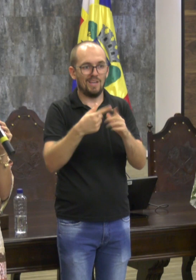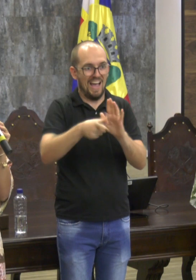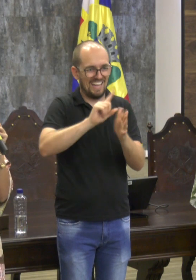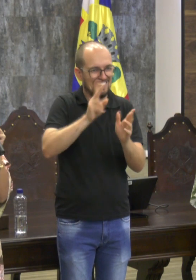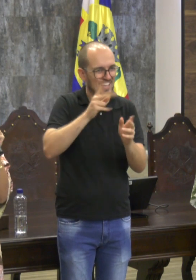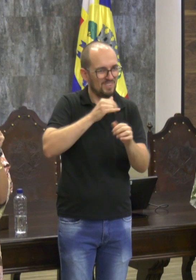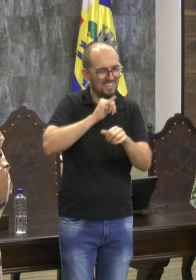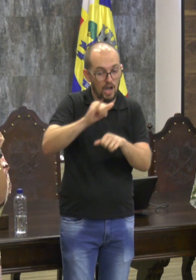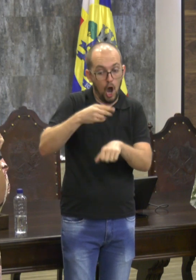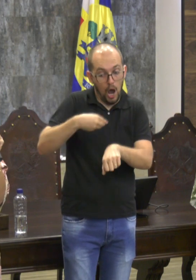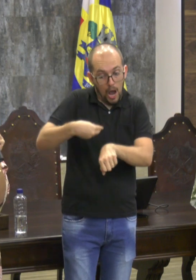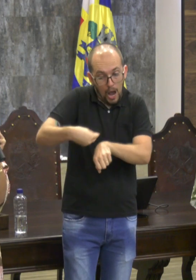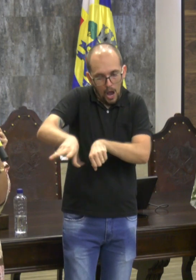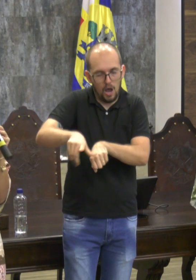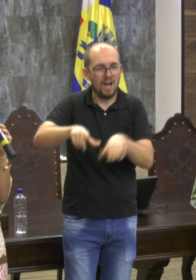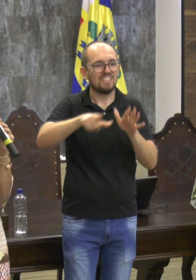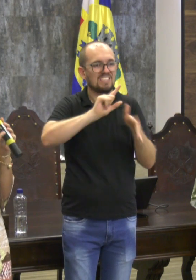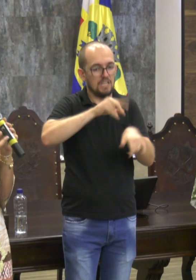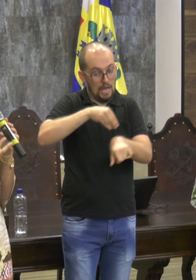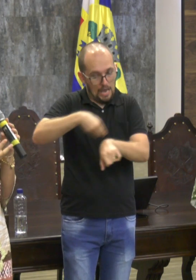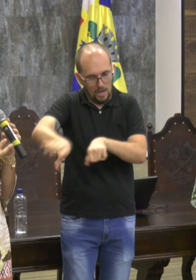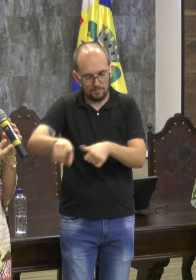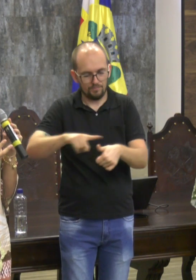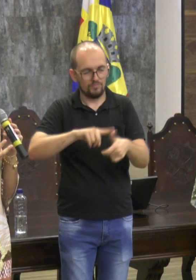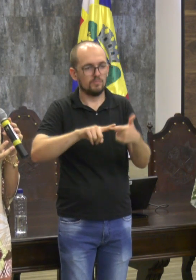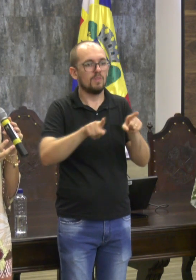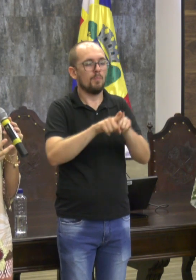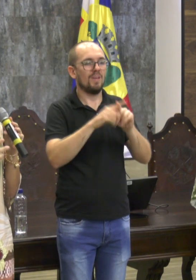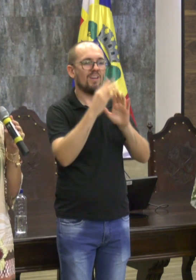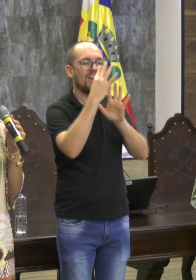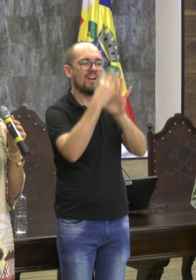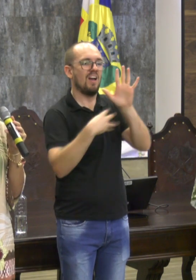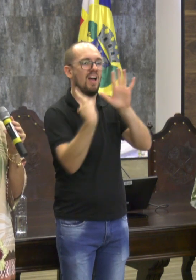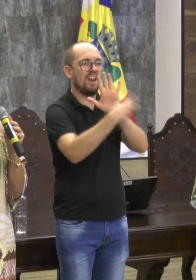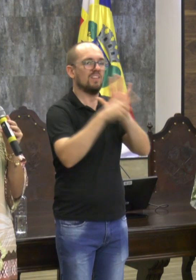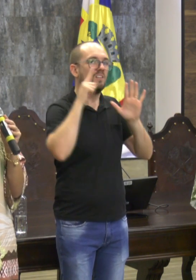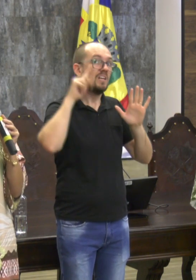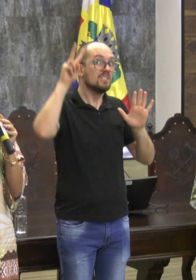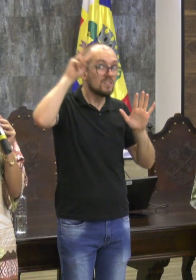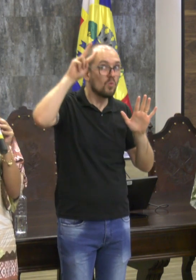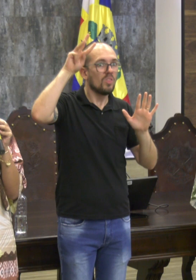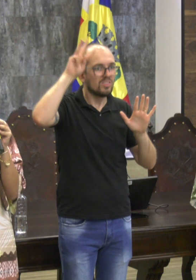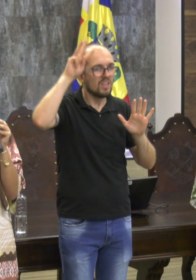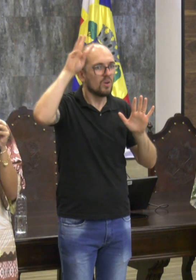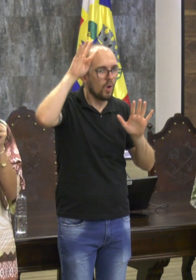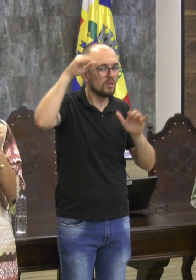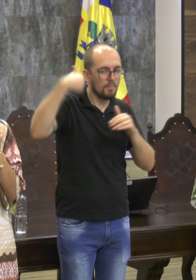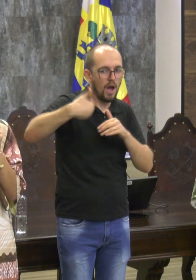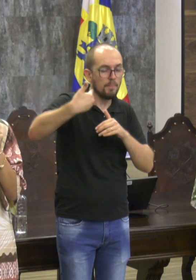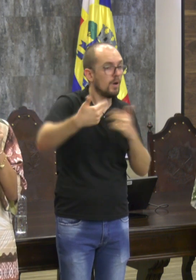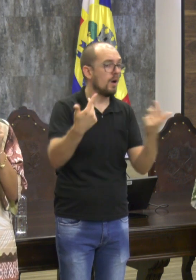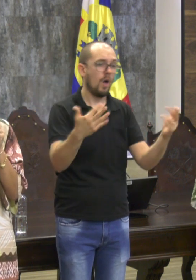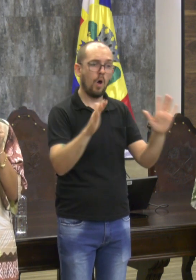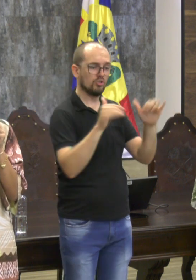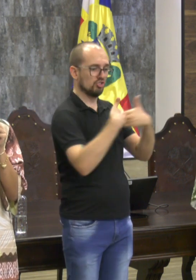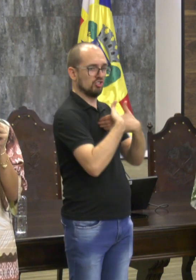antecipação, a questão do calendário visual, a gente aplica também para o trabalho com os autistas. Quanto que a